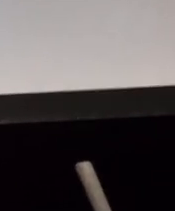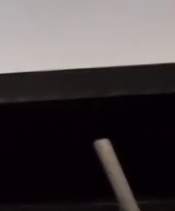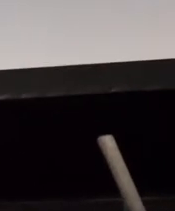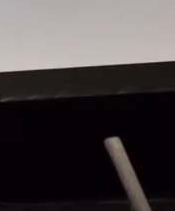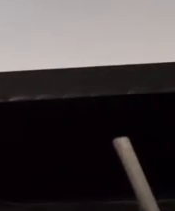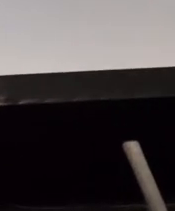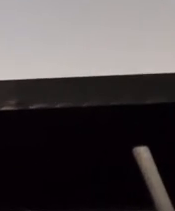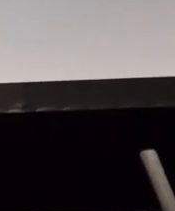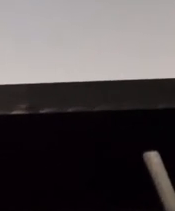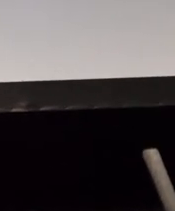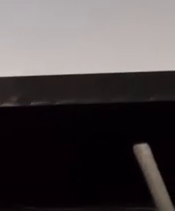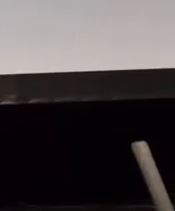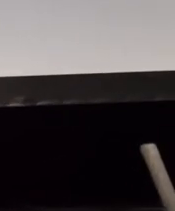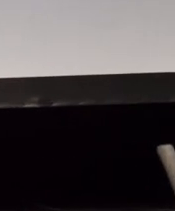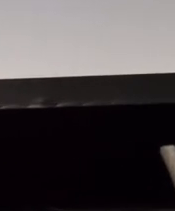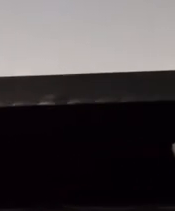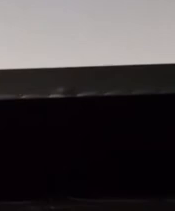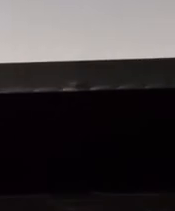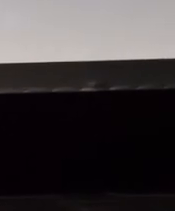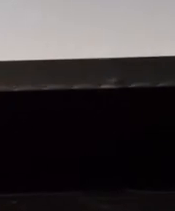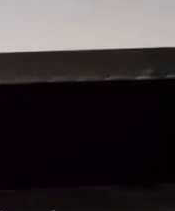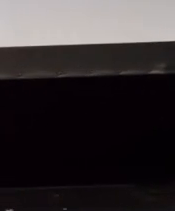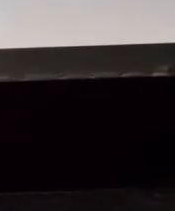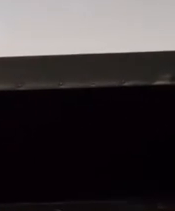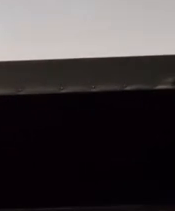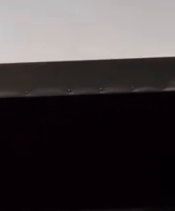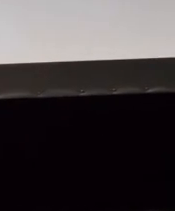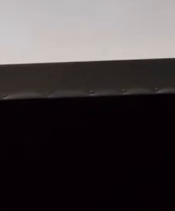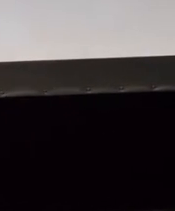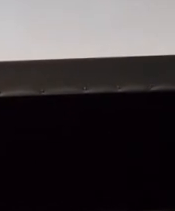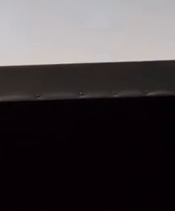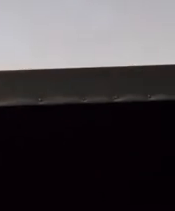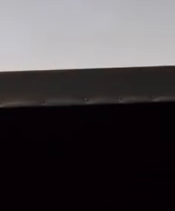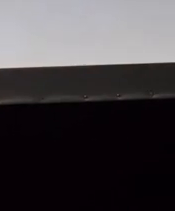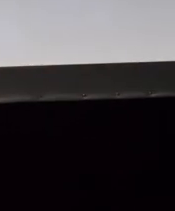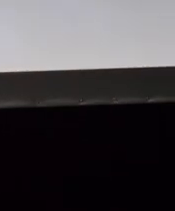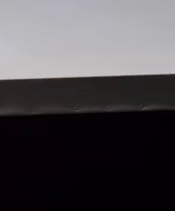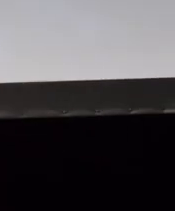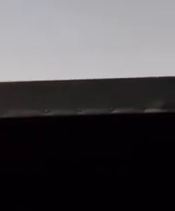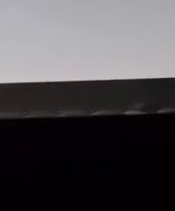desde entonces, y ha sido muy bonito. Muchas gracias.